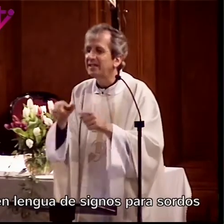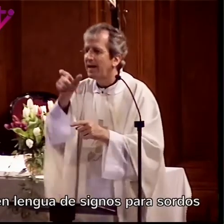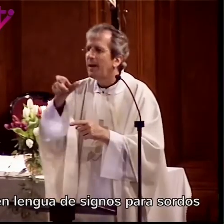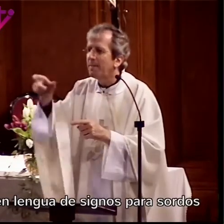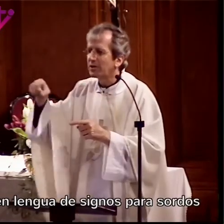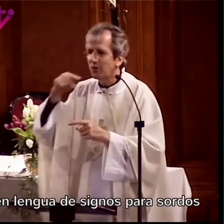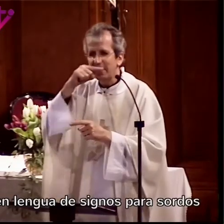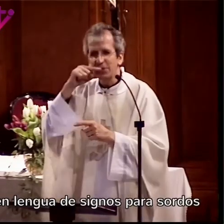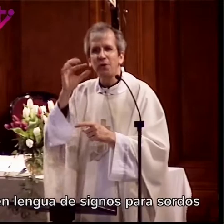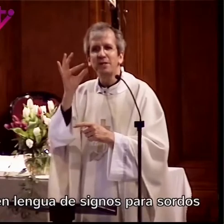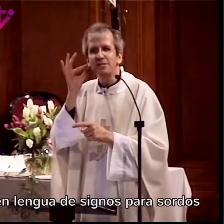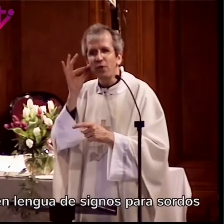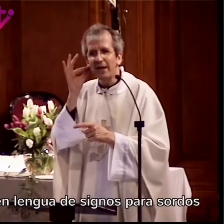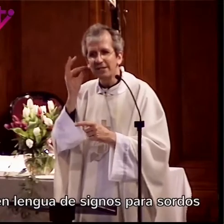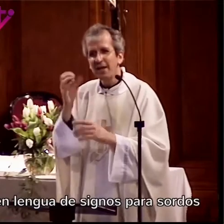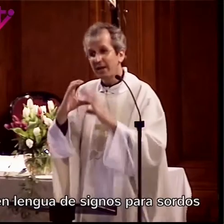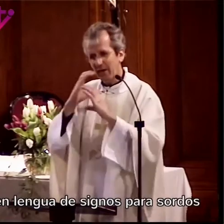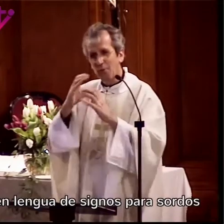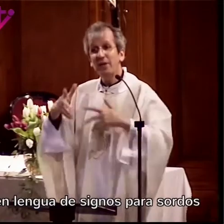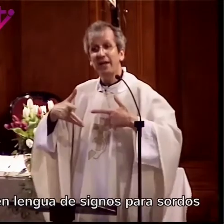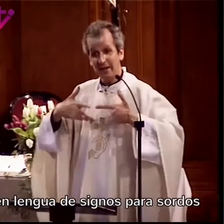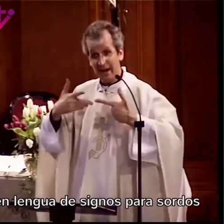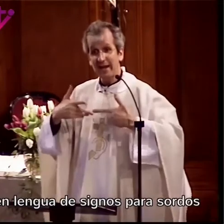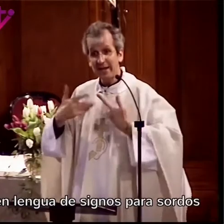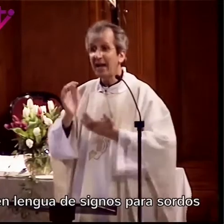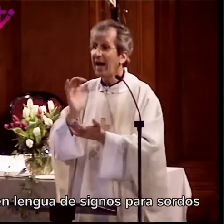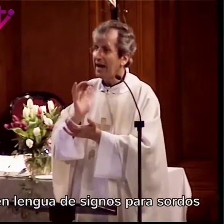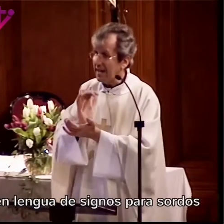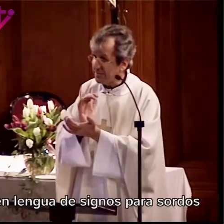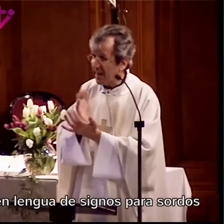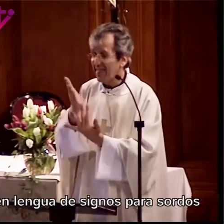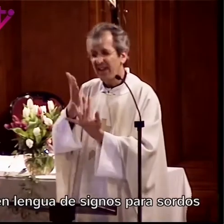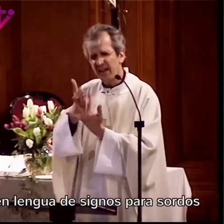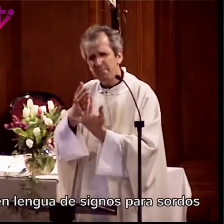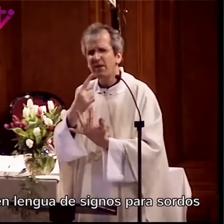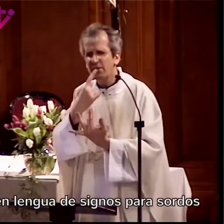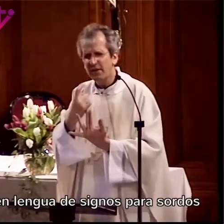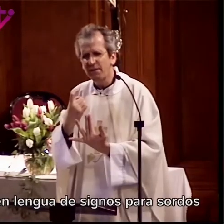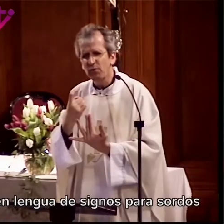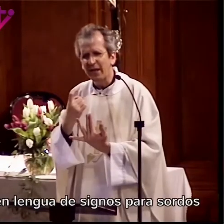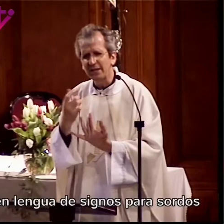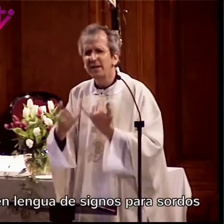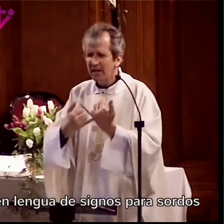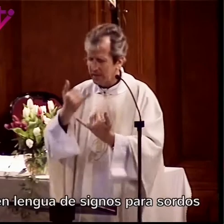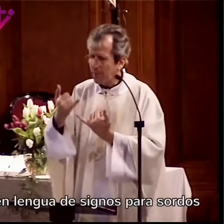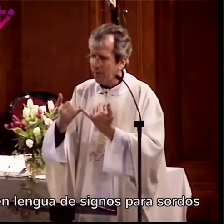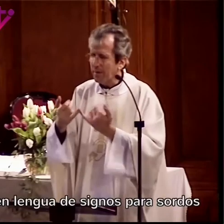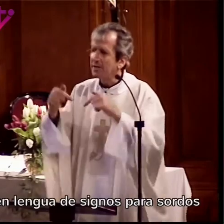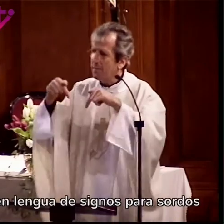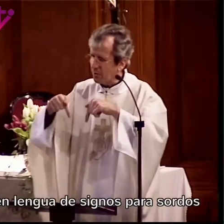personas hombres y mujeres que comuniquen la alegría la esperanza en medio de dificultades de problemas pero que